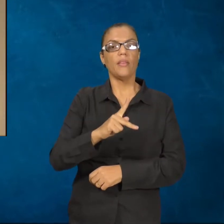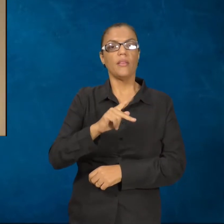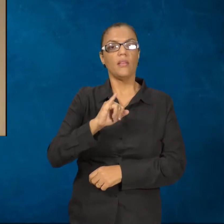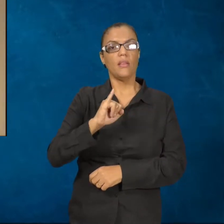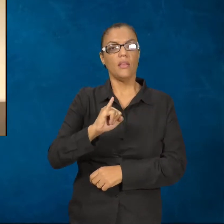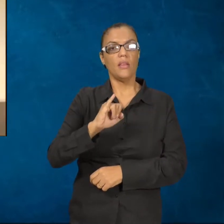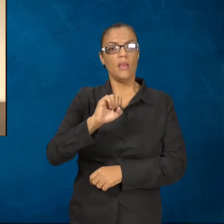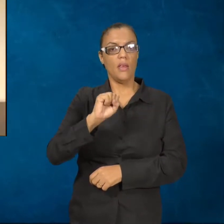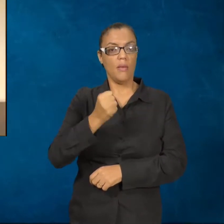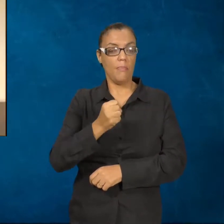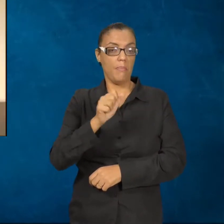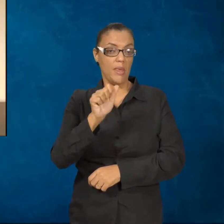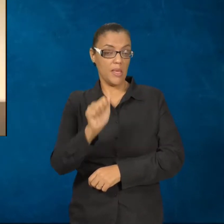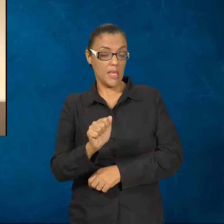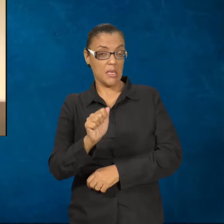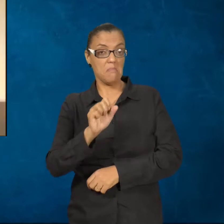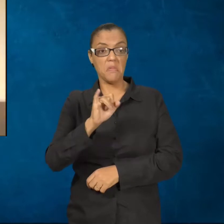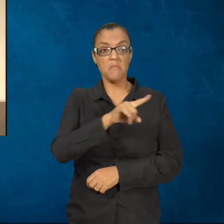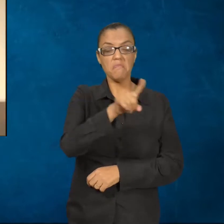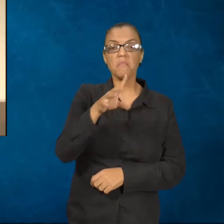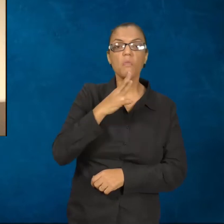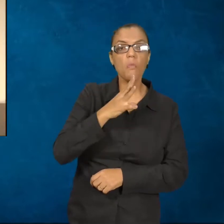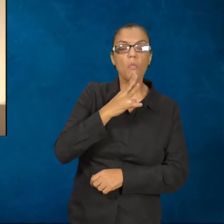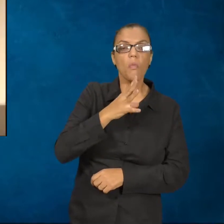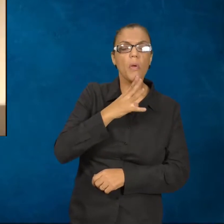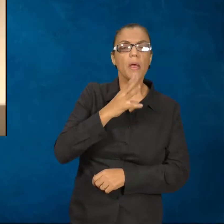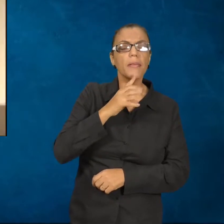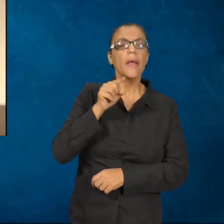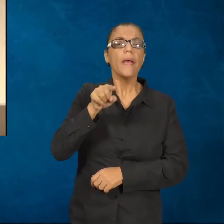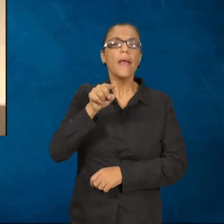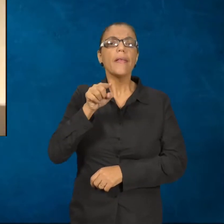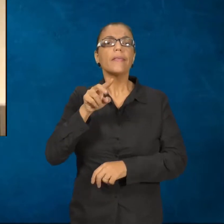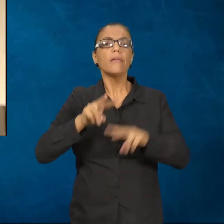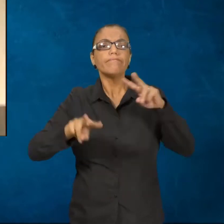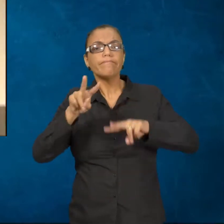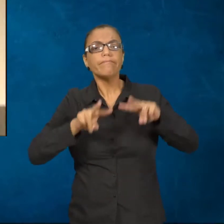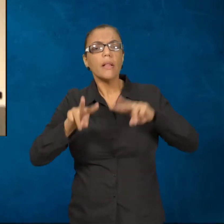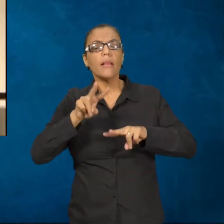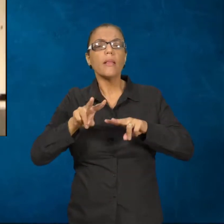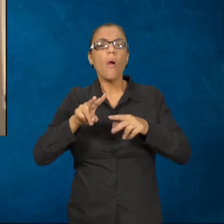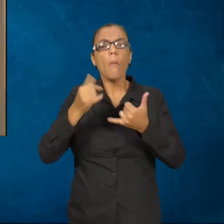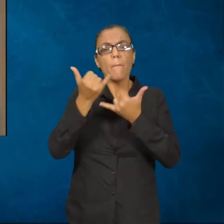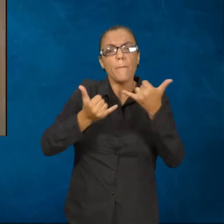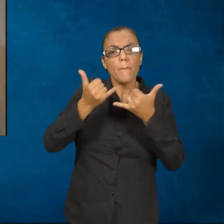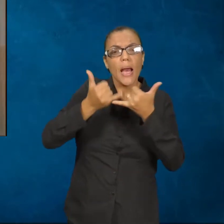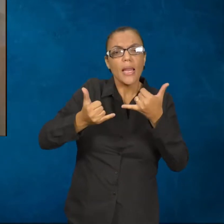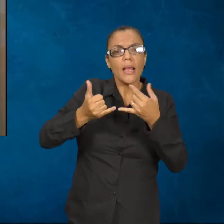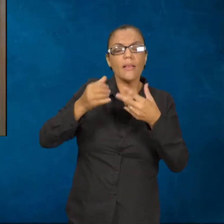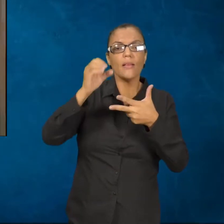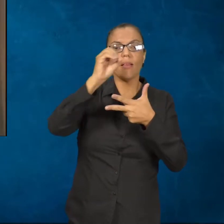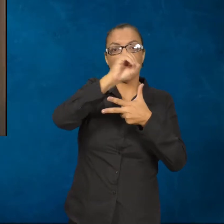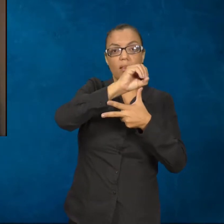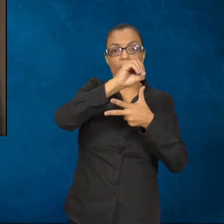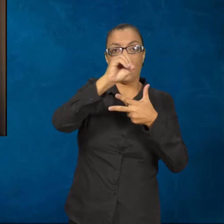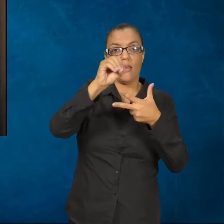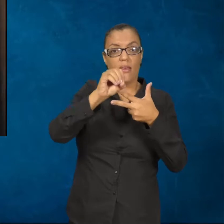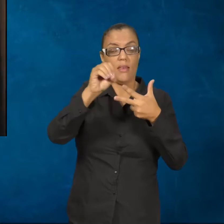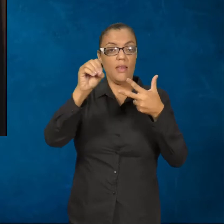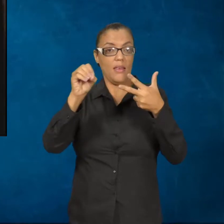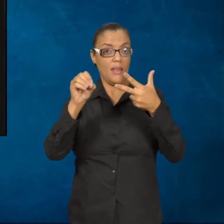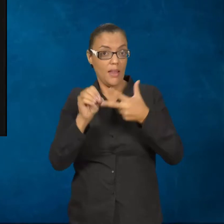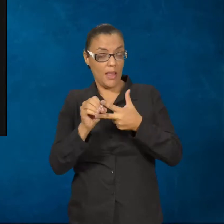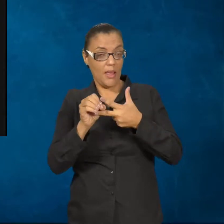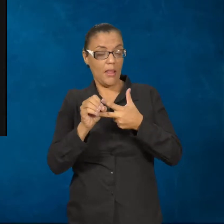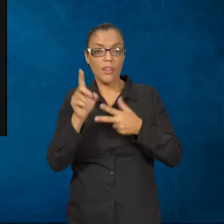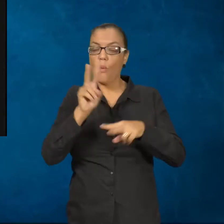PISA. Para quem não está familiarizado, esse exame é um exame muito parecido com o Enem.